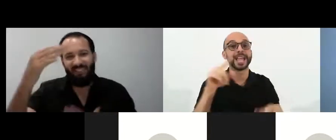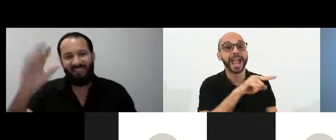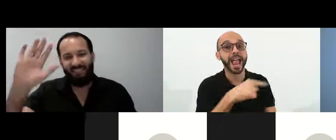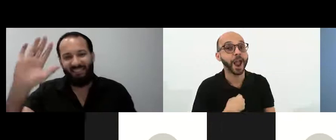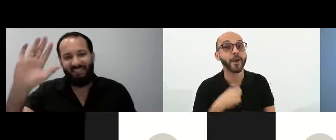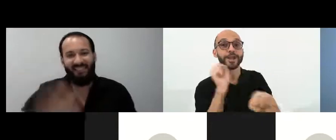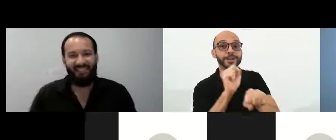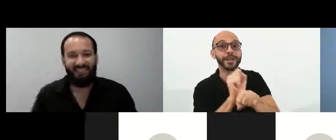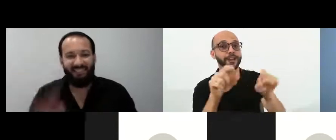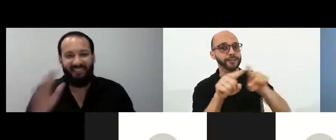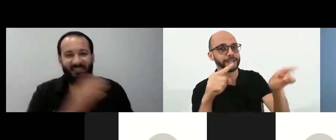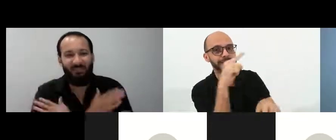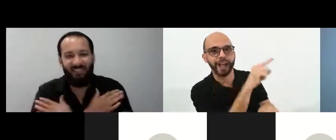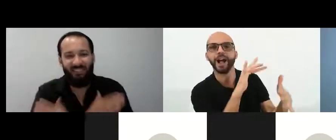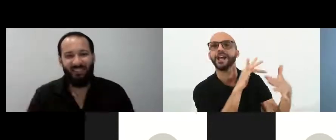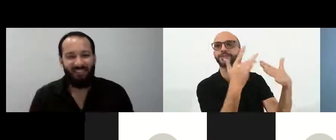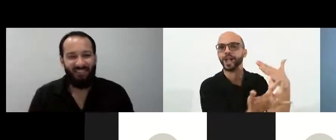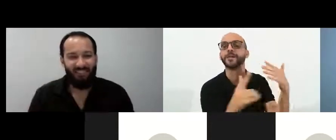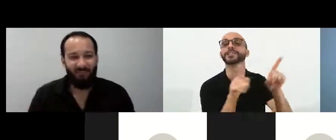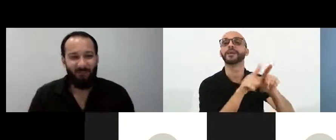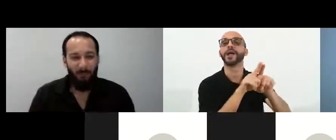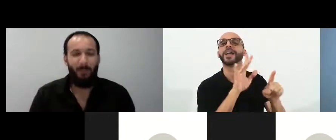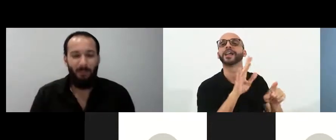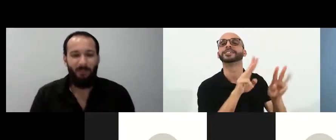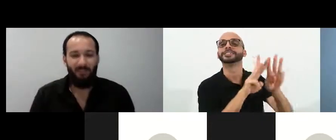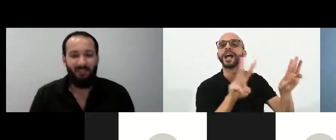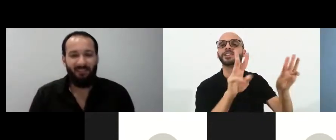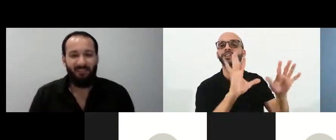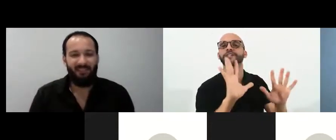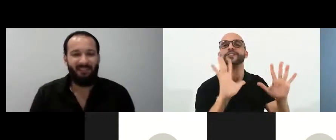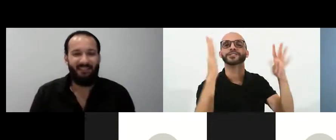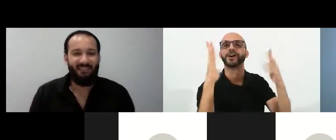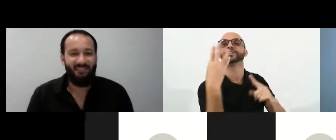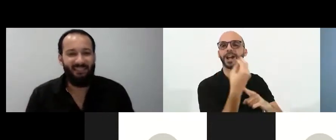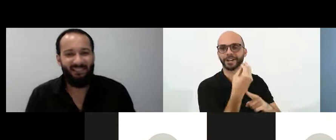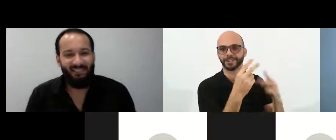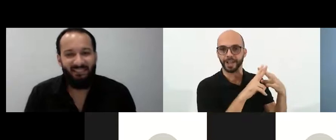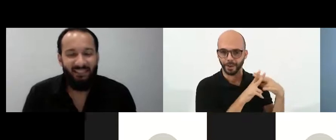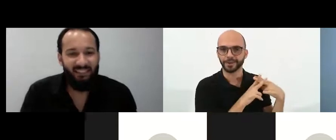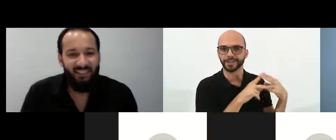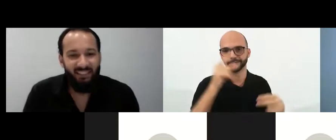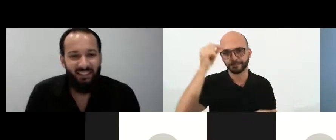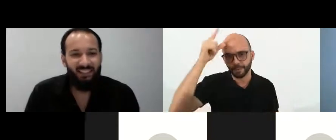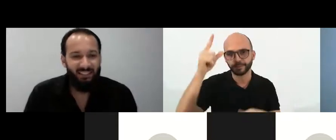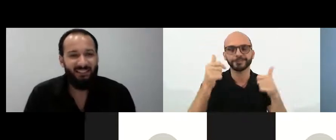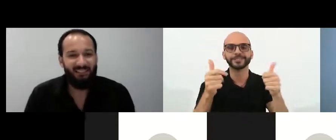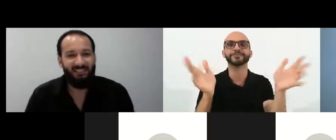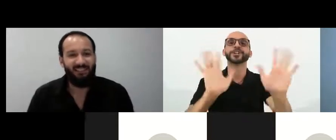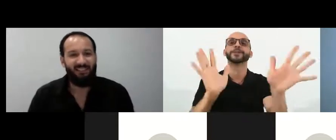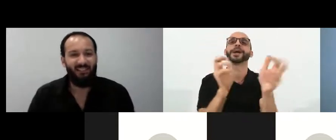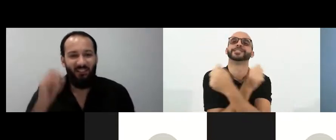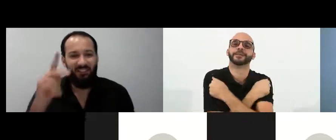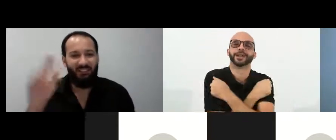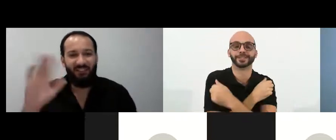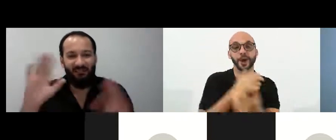por participarem da live. Eu vou esperar vocês lá nas nossas redes sociais, no Festival